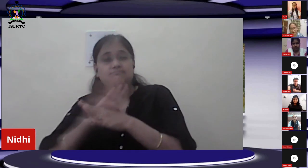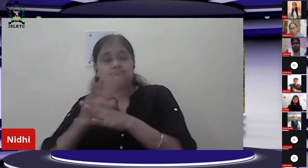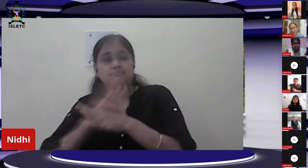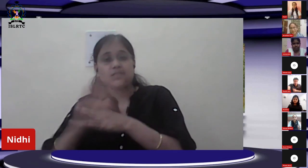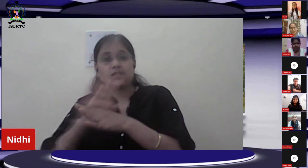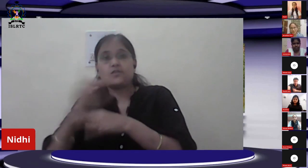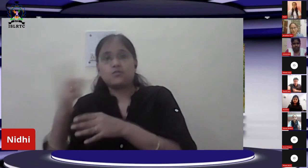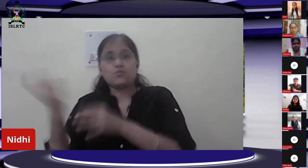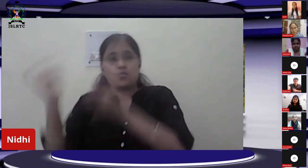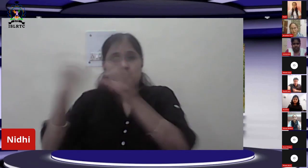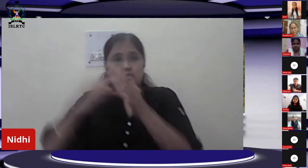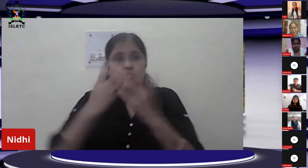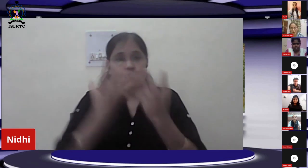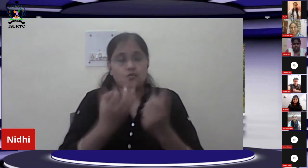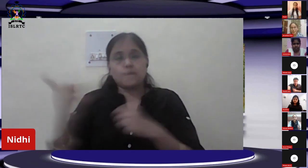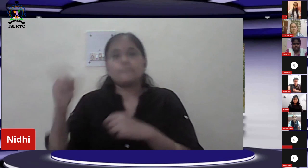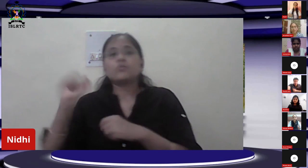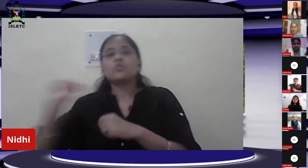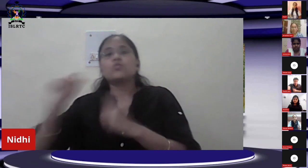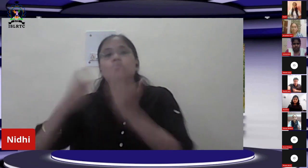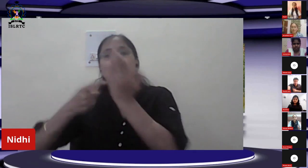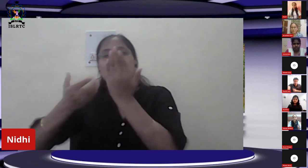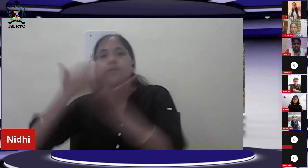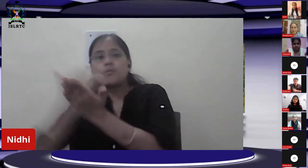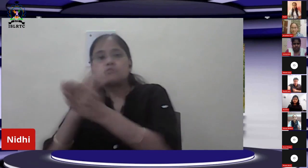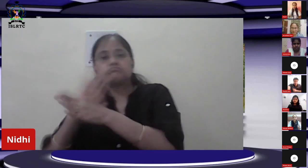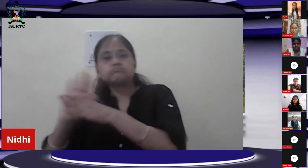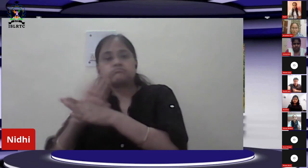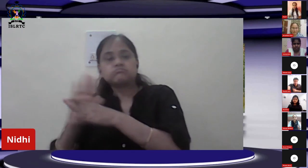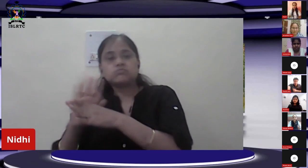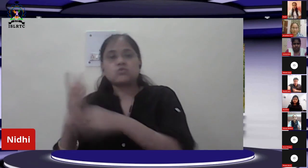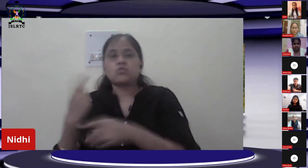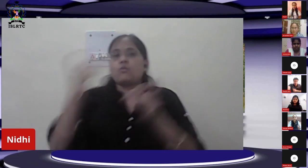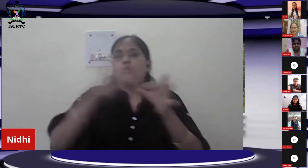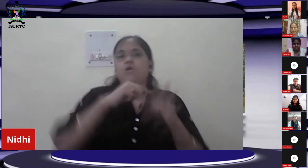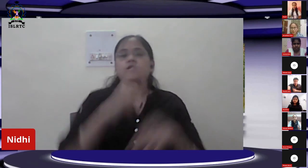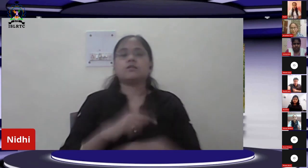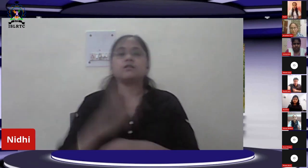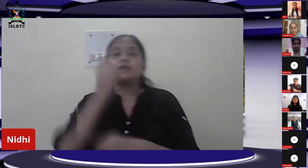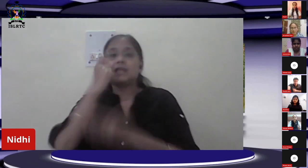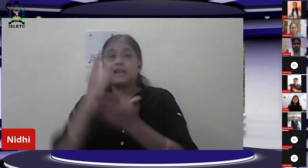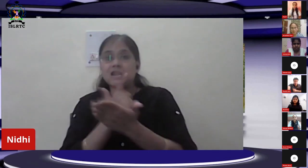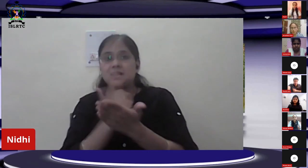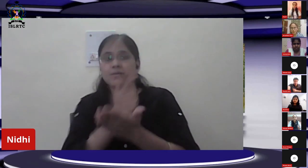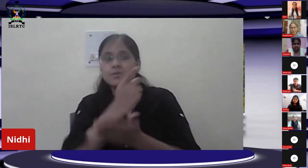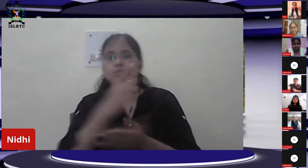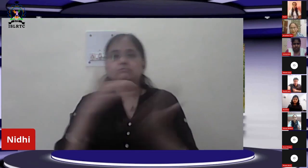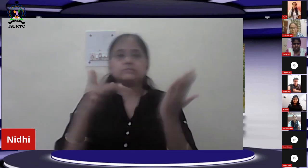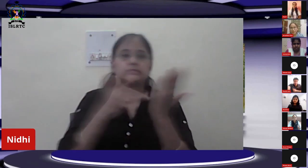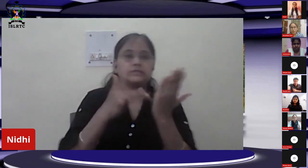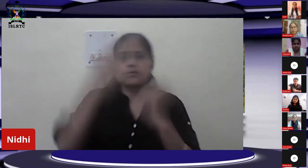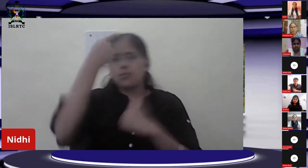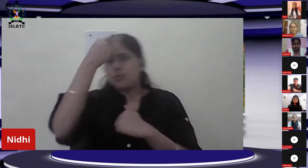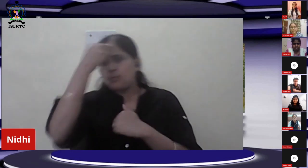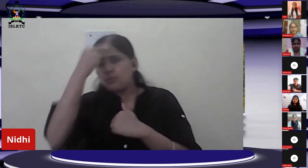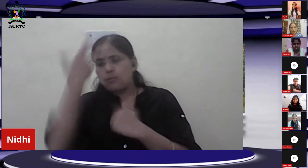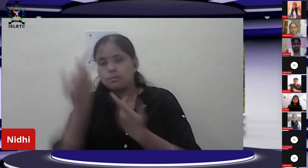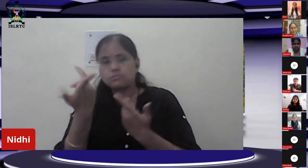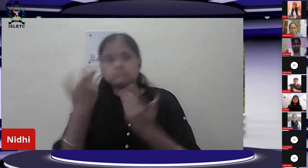प्रोग्राम चल रहा है इस वजह से वो जुड़ नहीं पाए, और पवन सर का जैसे आपको पता चला कुछ टेक्निकल प्रॉब्लम की वजह से वो जुड़ नहीं पाए। तो मैं डीडी